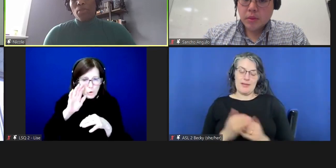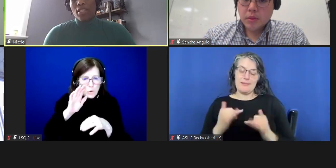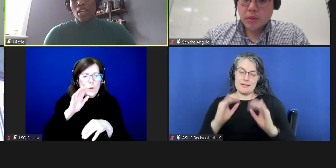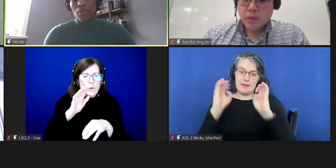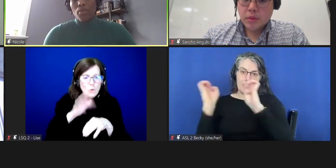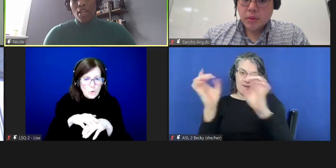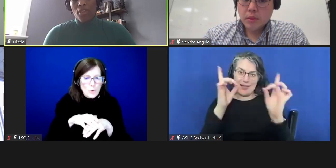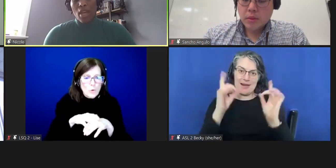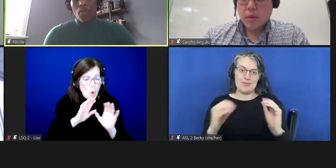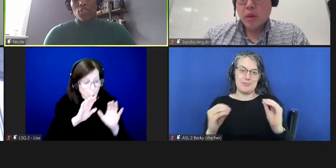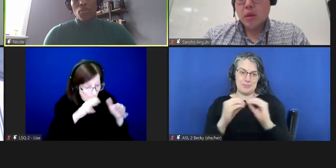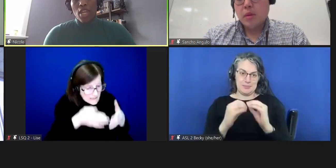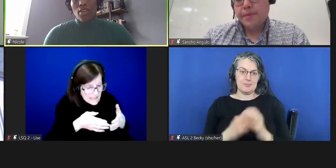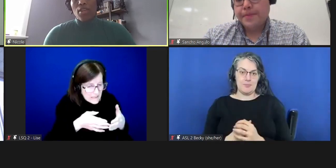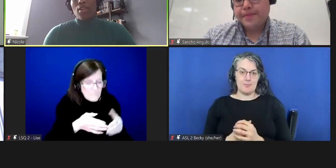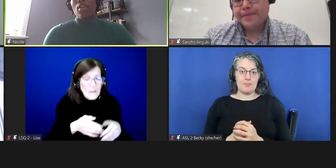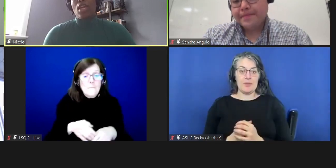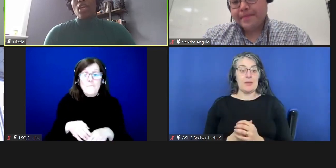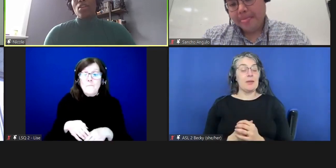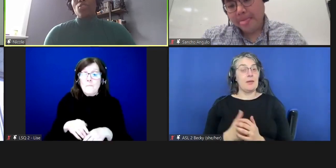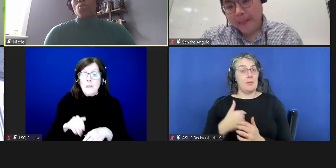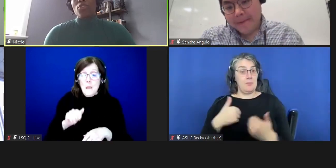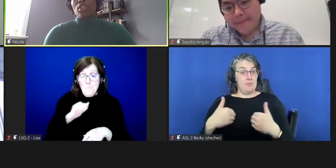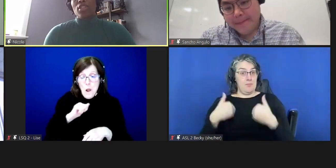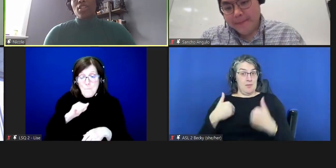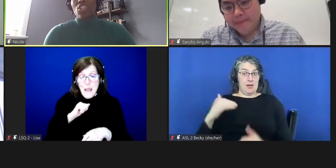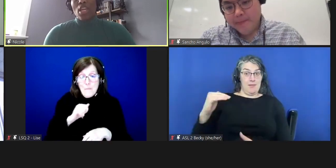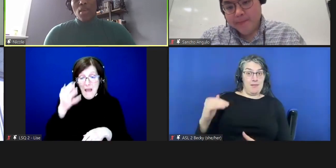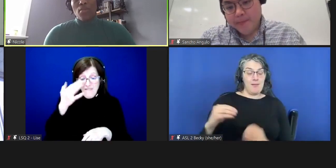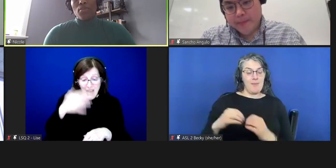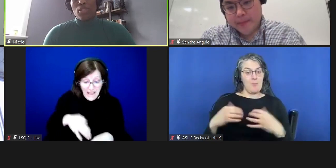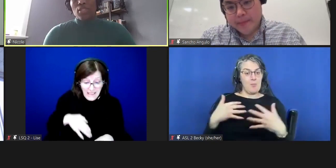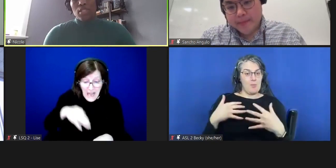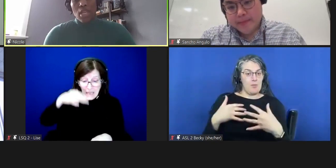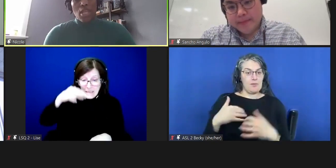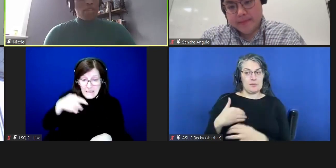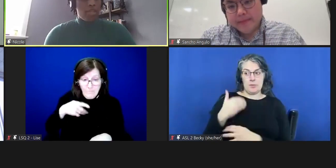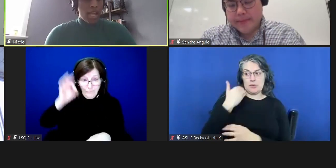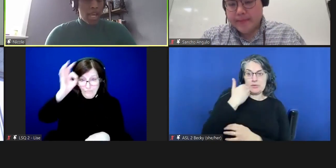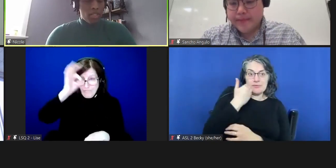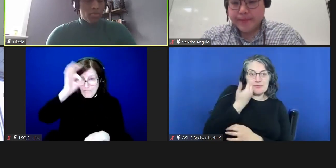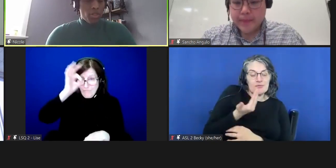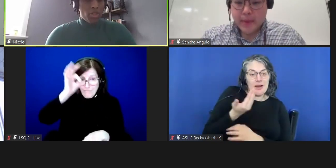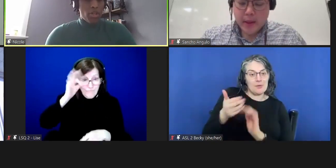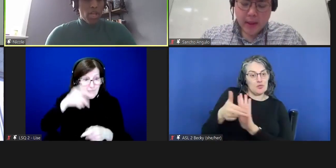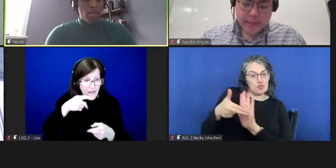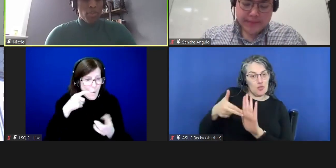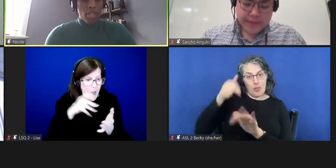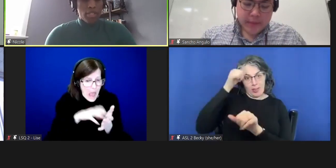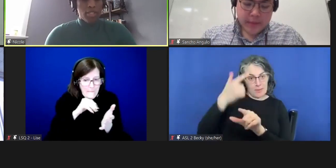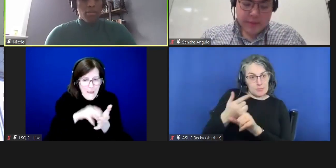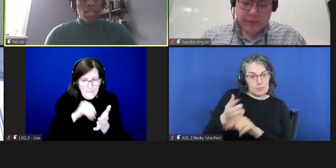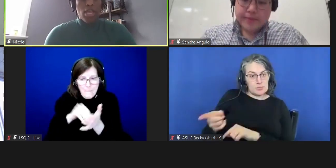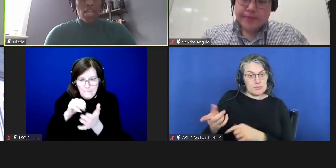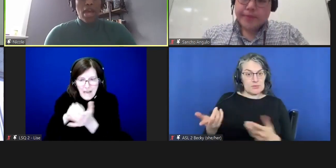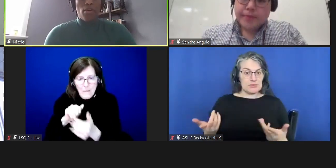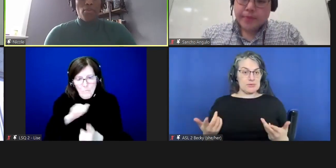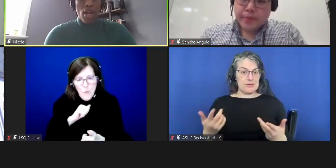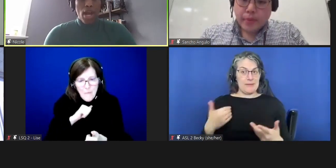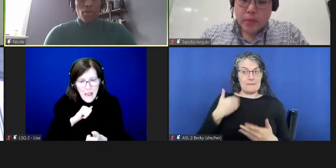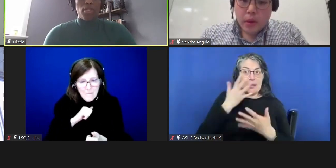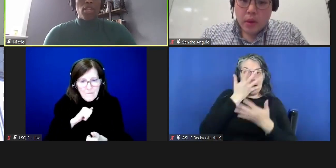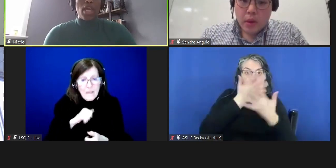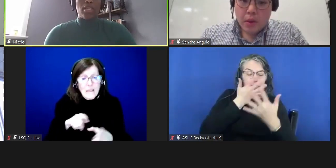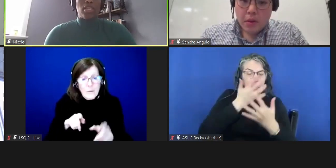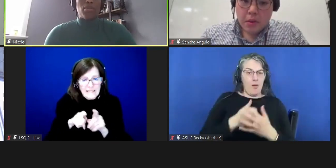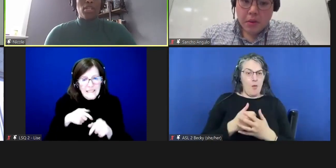j'ai dû l'apprendre toute seule parce que ça n'existait pas vraiment. Et donc, j'avais un peu honte de dire que j'avais un